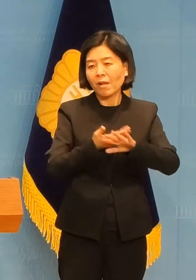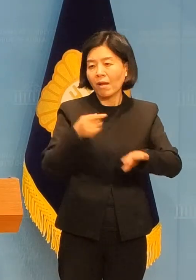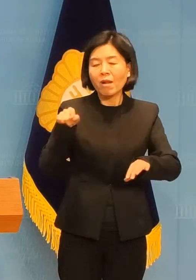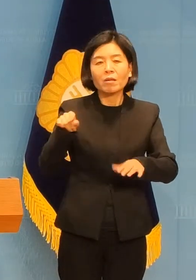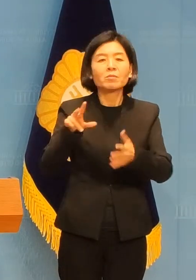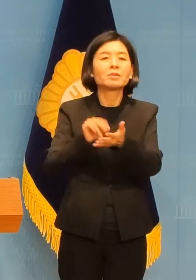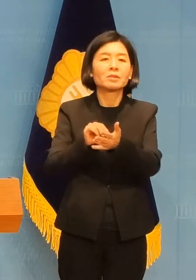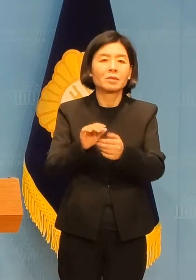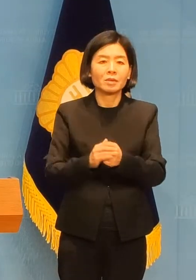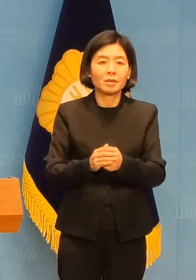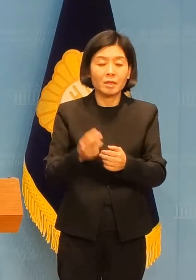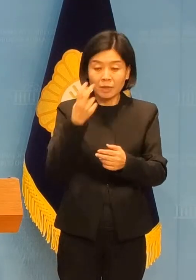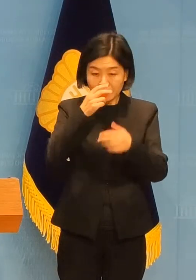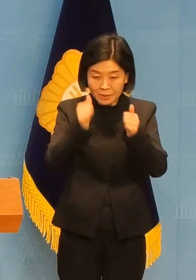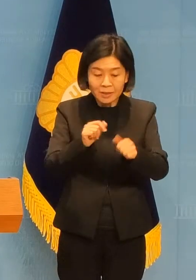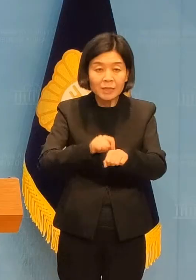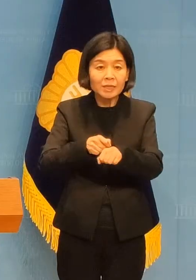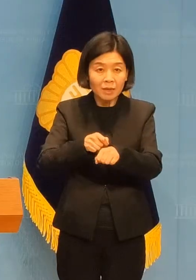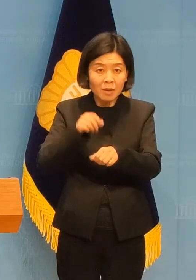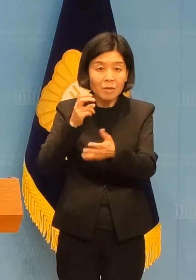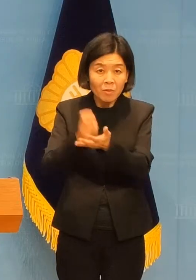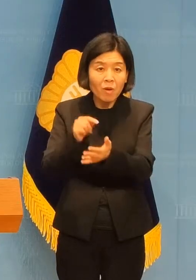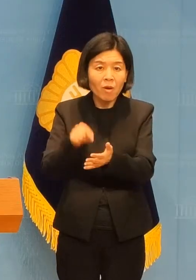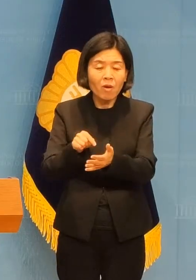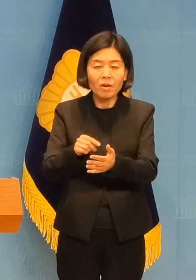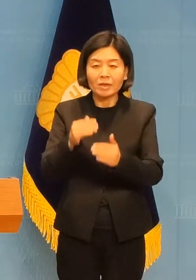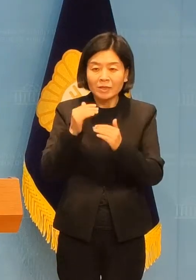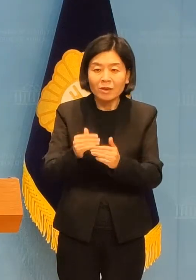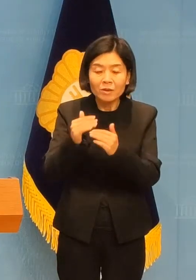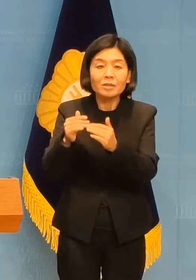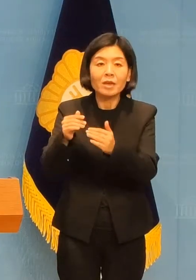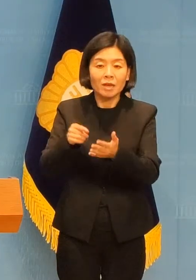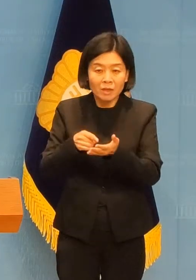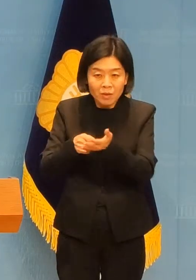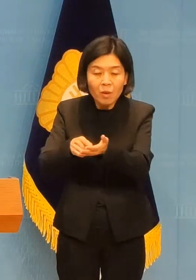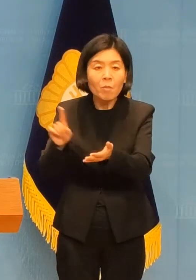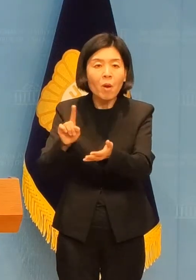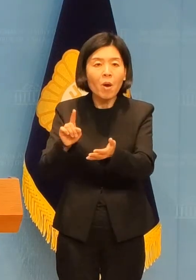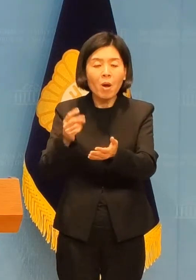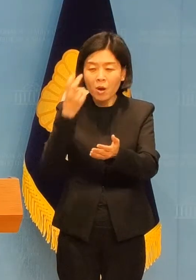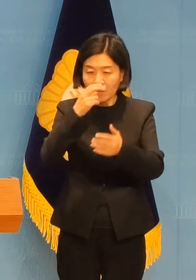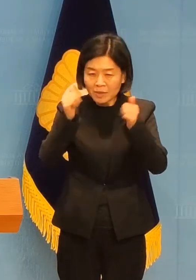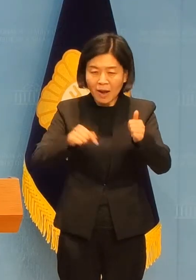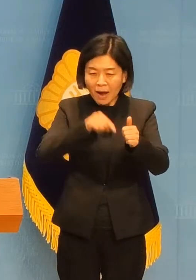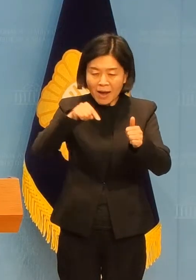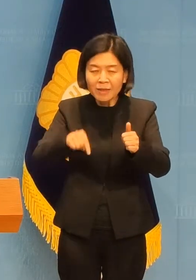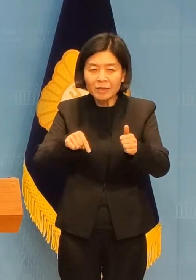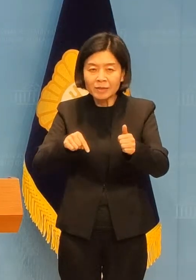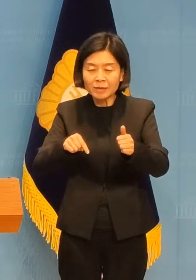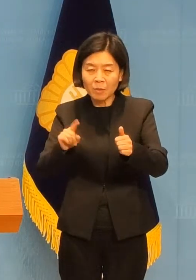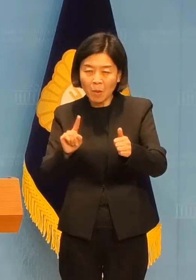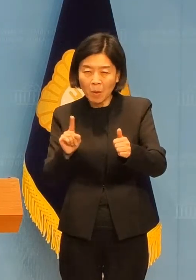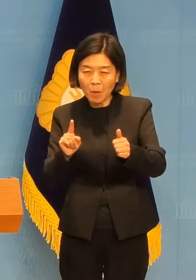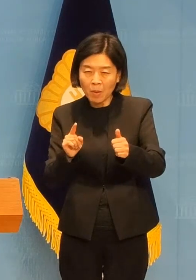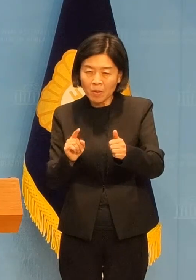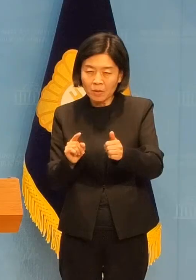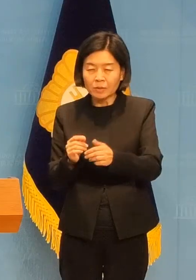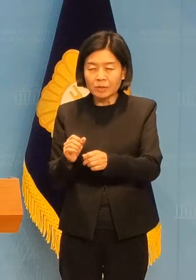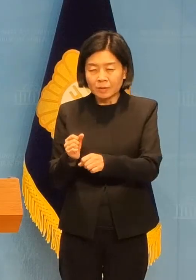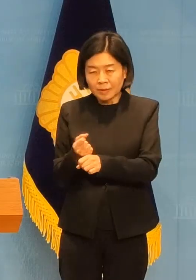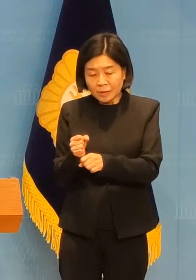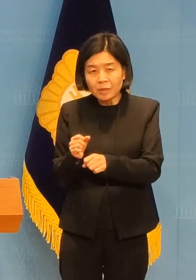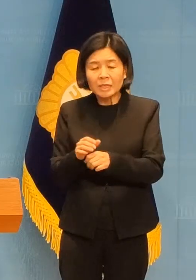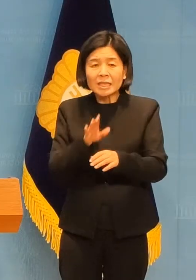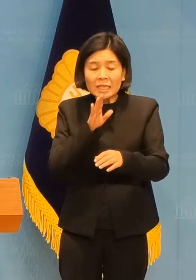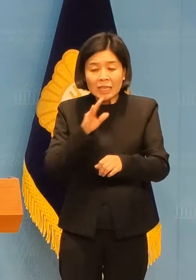검사징계법은 징계 절차와 청구권을 검찰 내부에 과도하게 집중시키면서 실질적 책임보다는